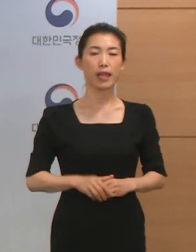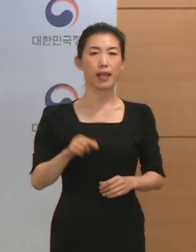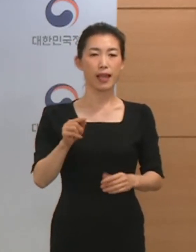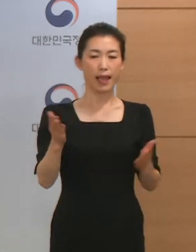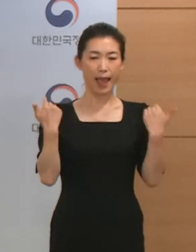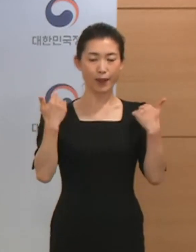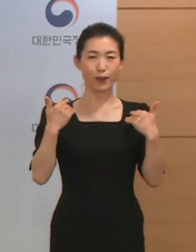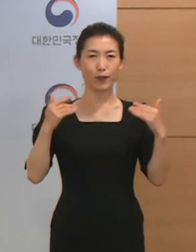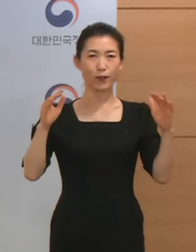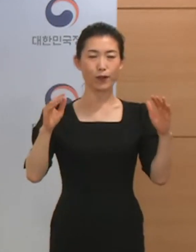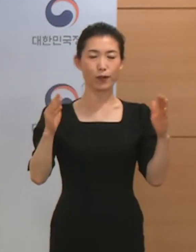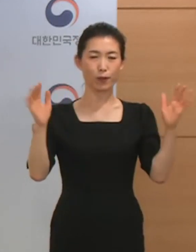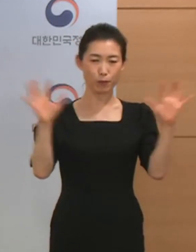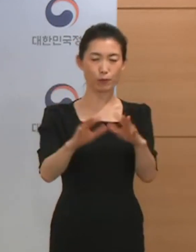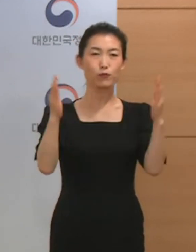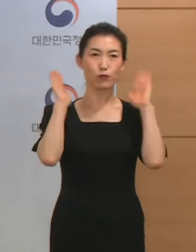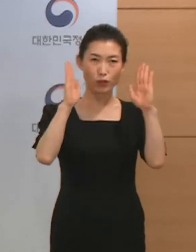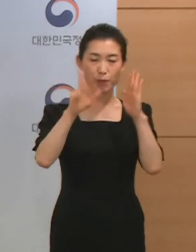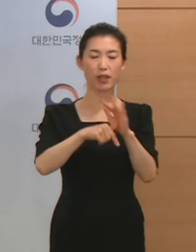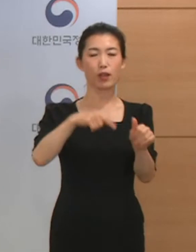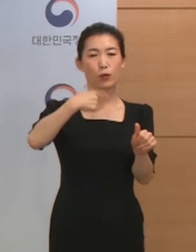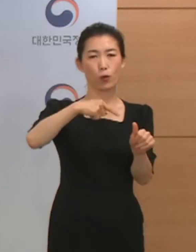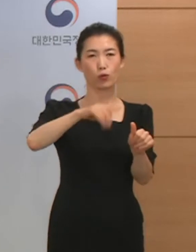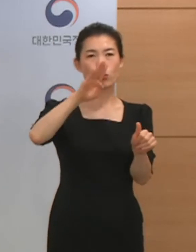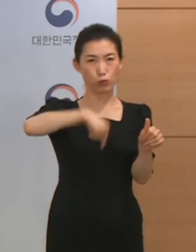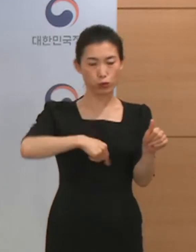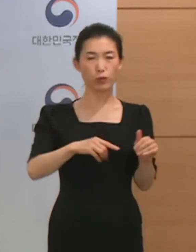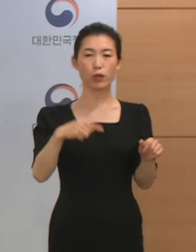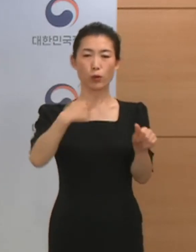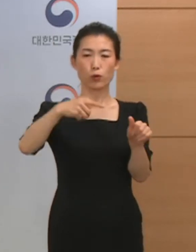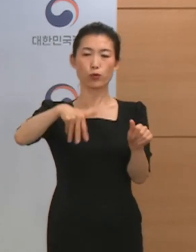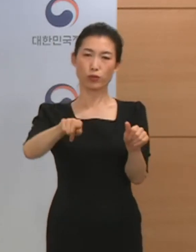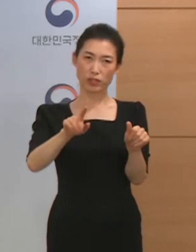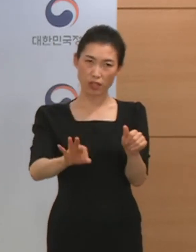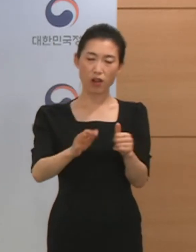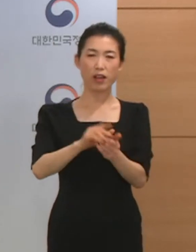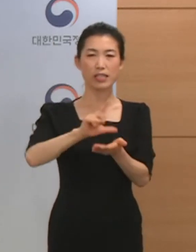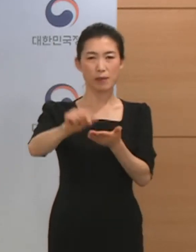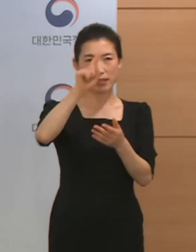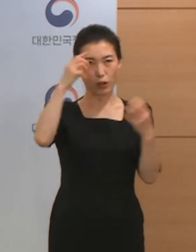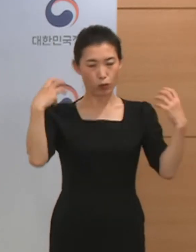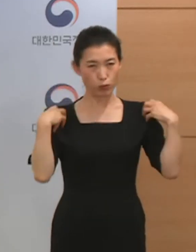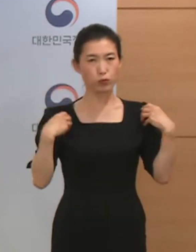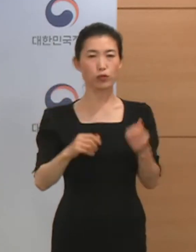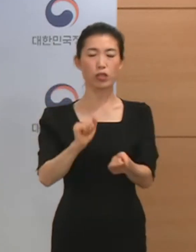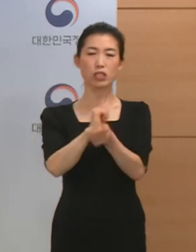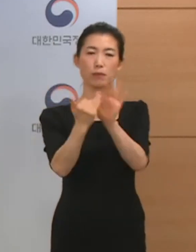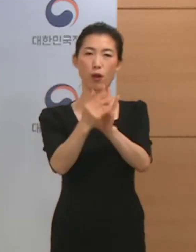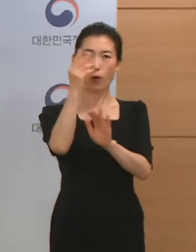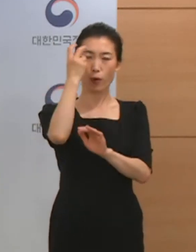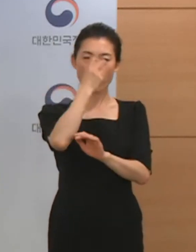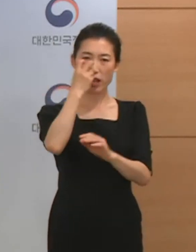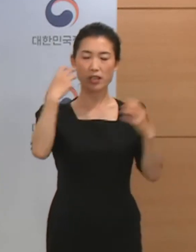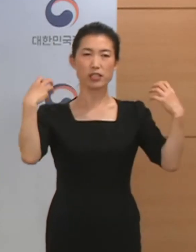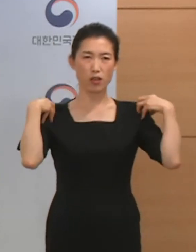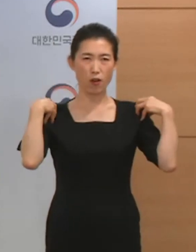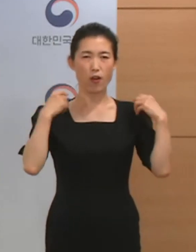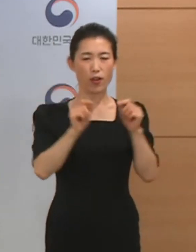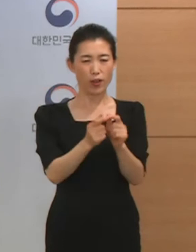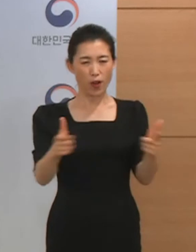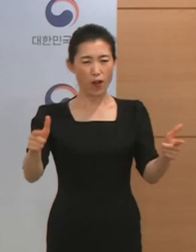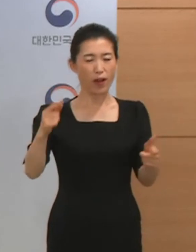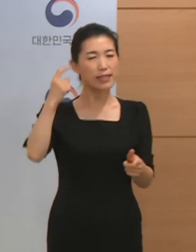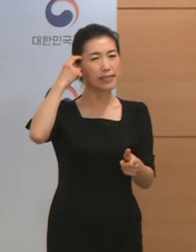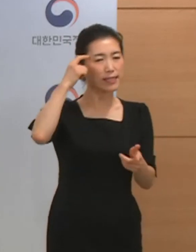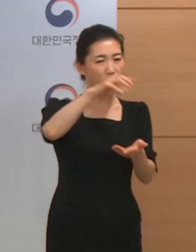지방교육청들 그리고 학교 현장의 의견들과 그리고 방대본을 비롯한 방역당국의 전문적인 의견들을 조합해서 여러 가지